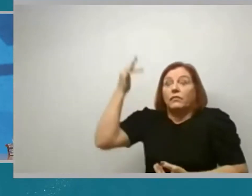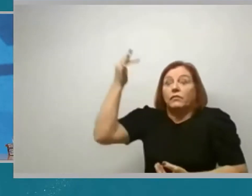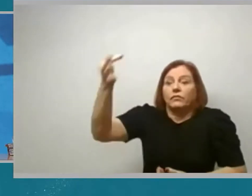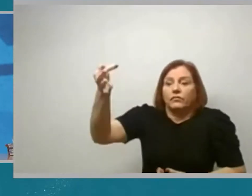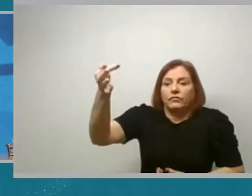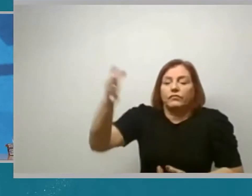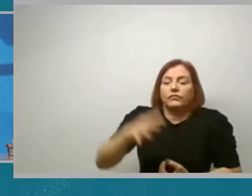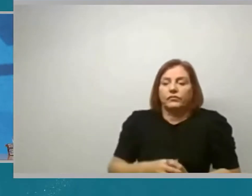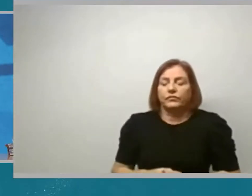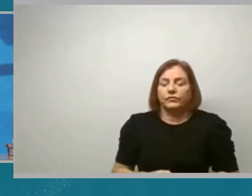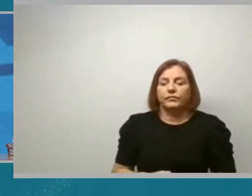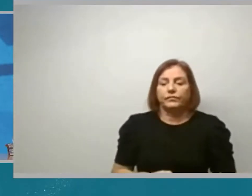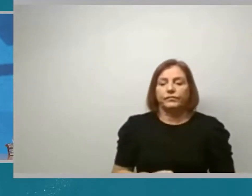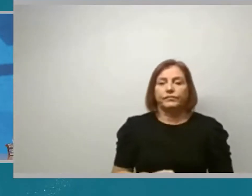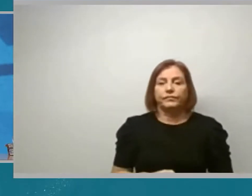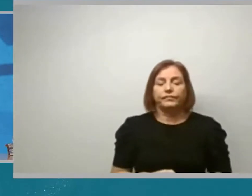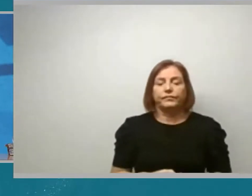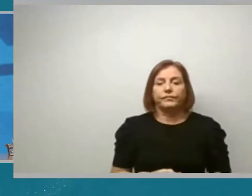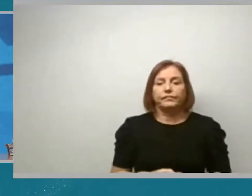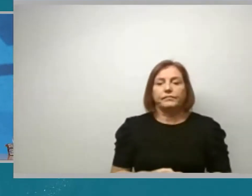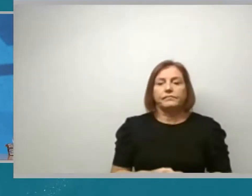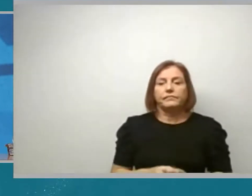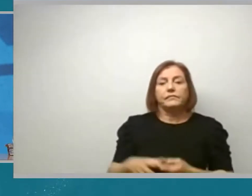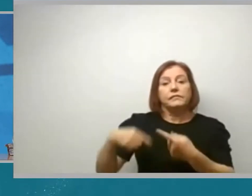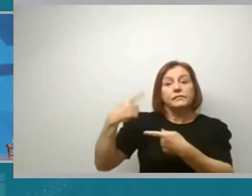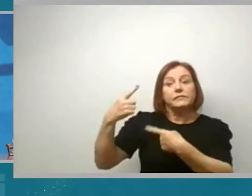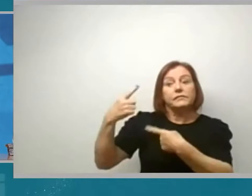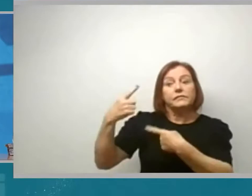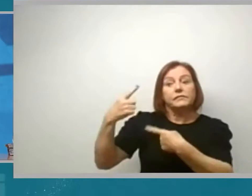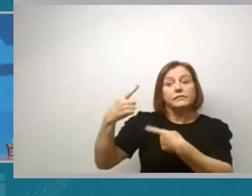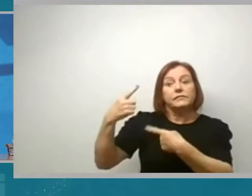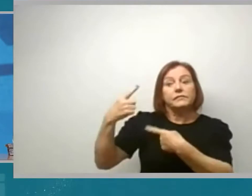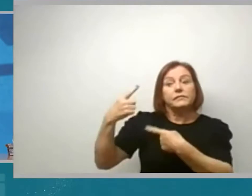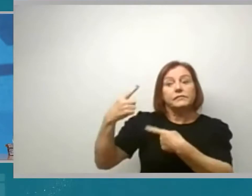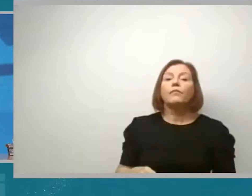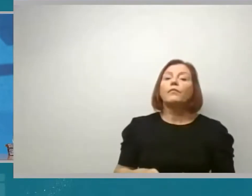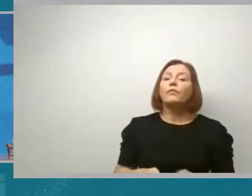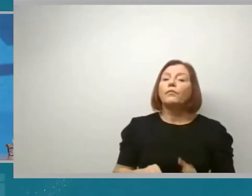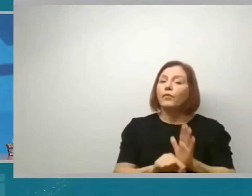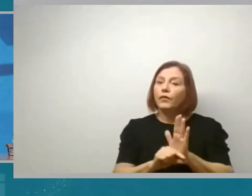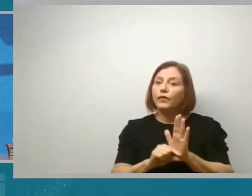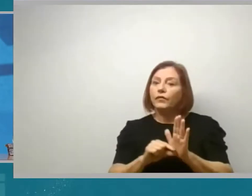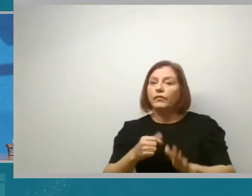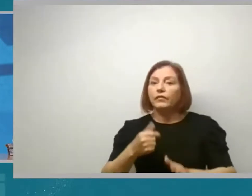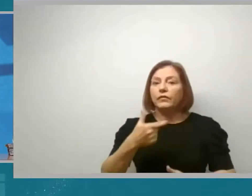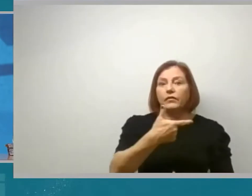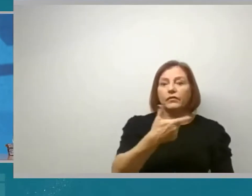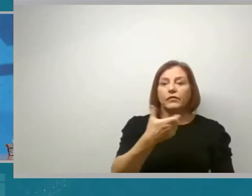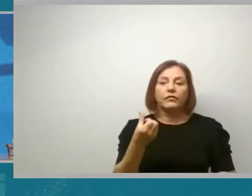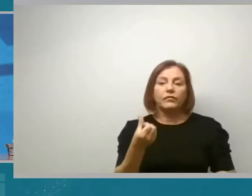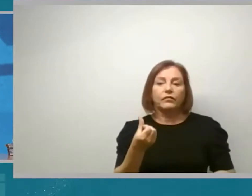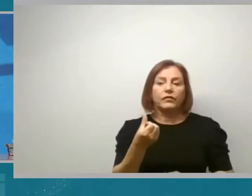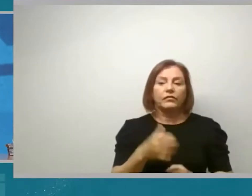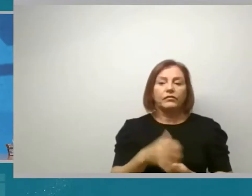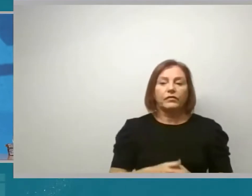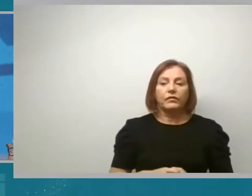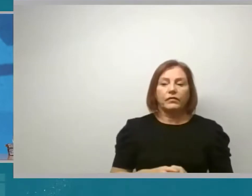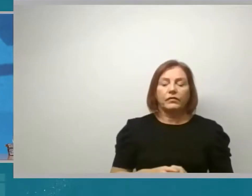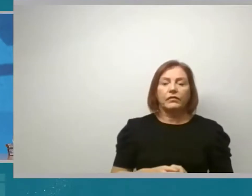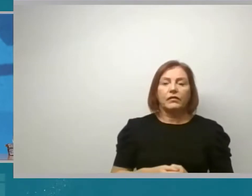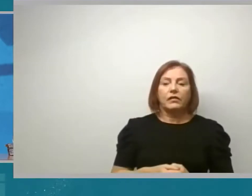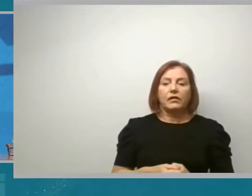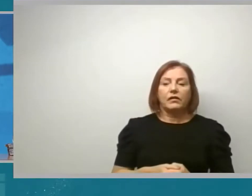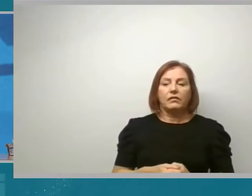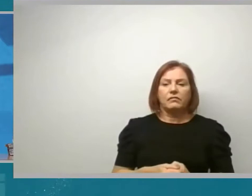E depois, versículo 26. Pois quem que aproveitará o homem se ganhar o mundo